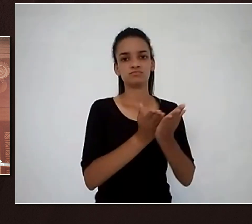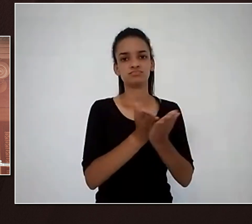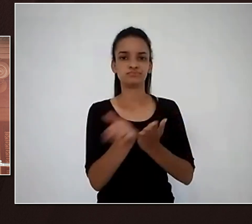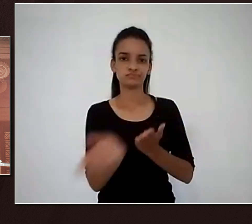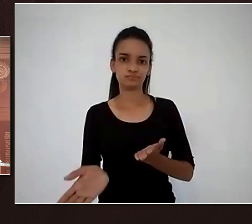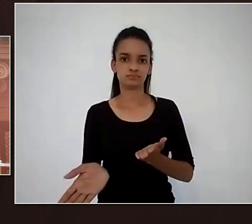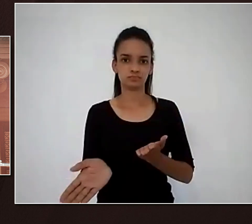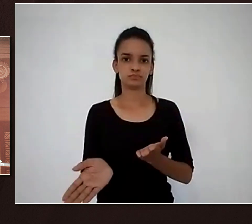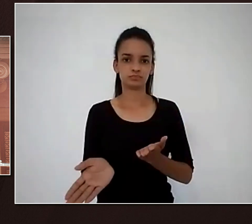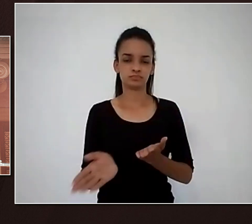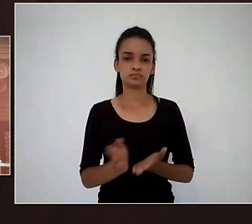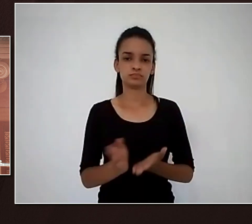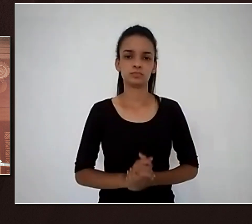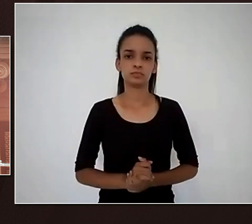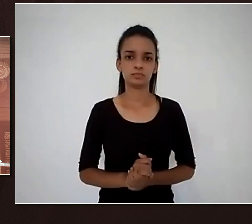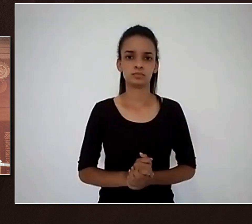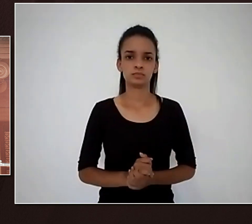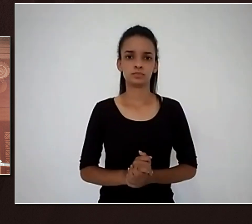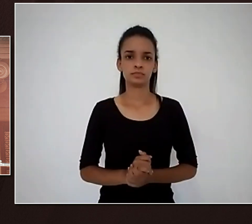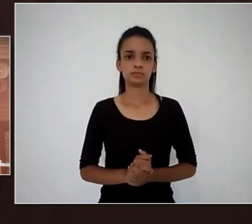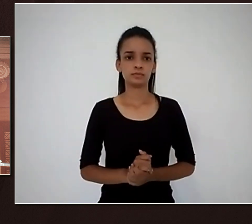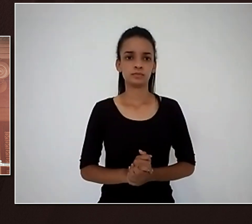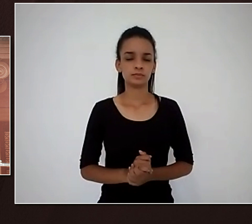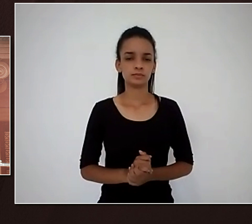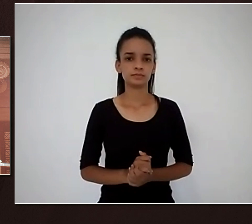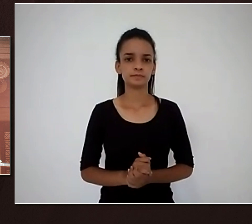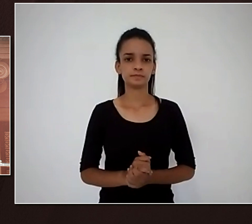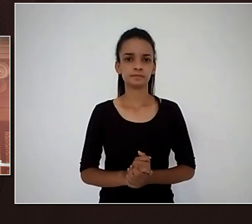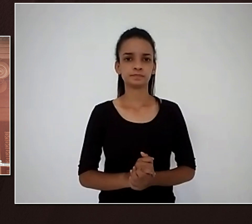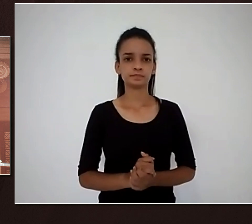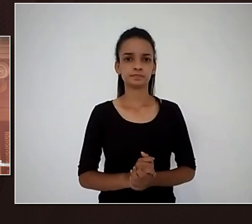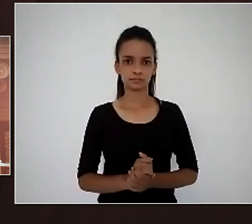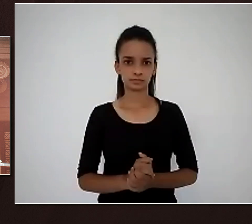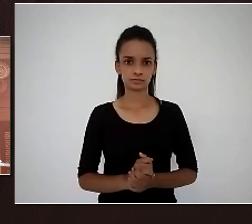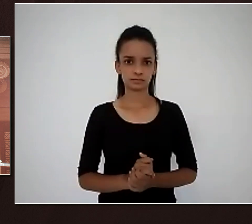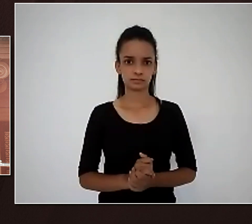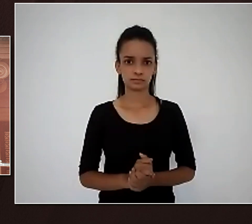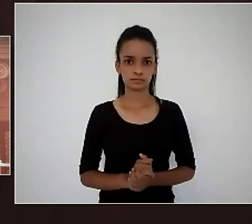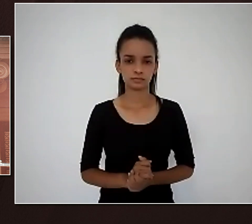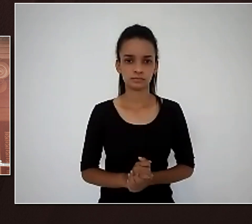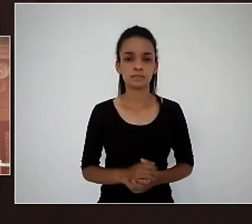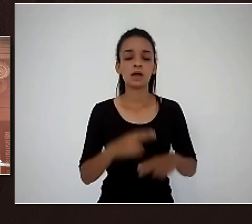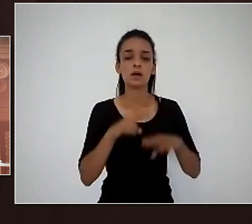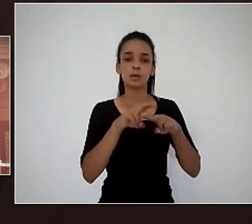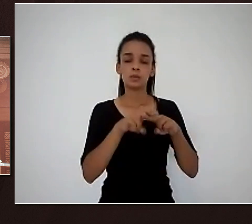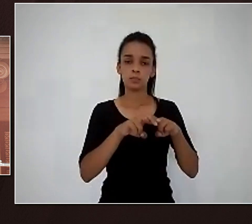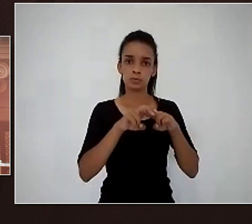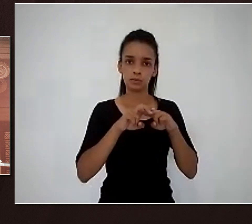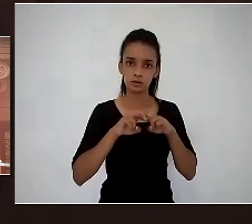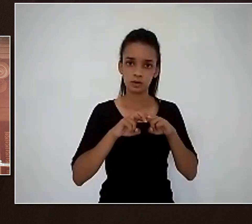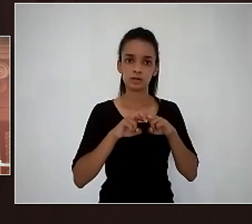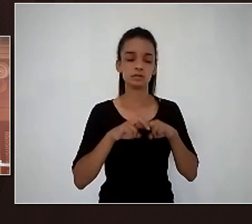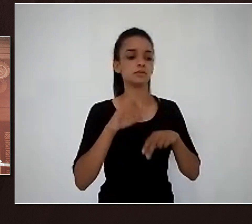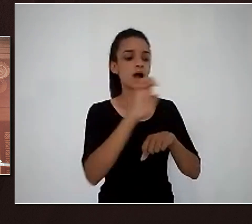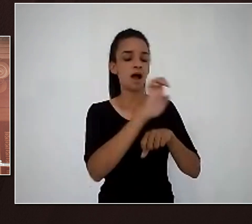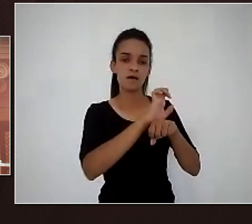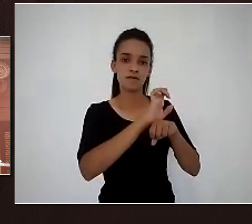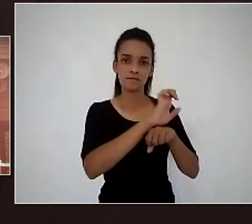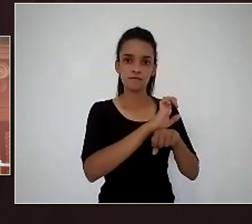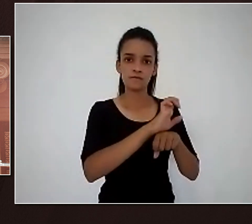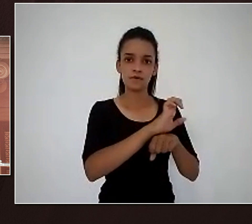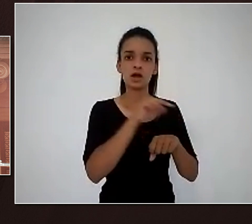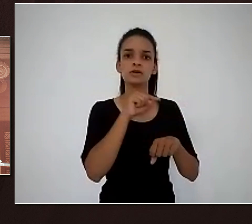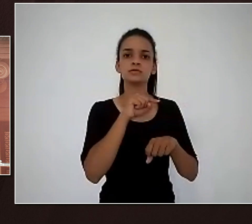fossem extremamente zelosos com a ortodoxia do ensino e das práticas. No entanto,